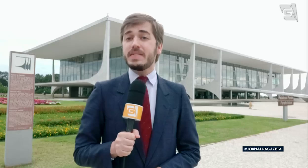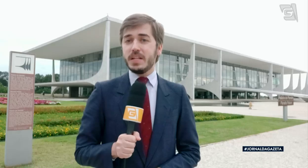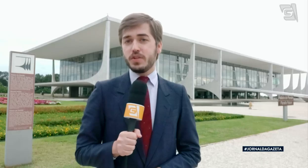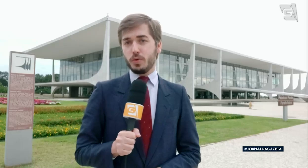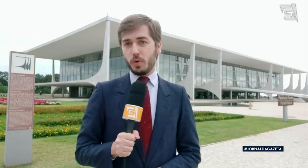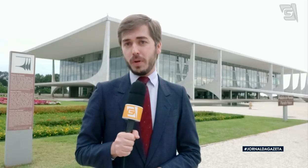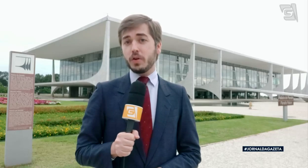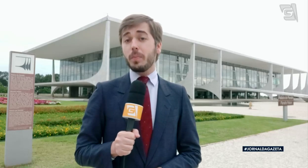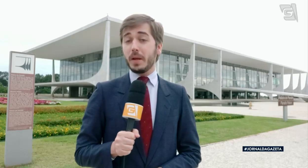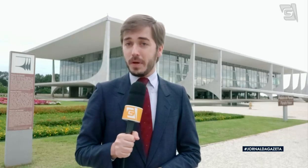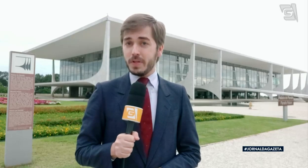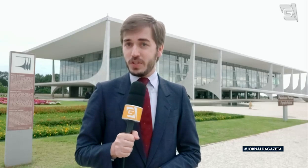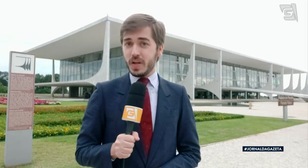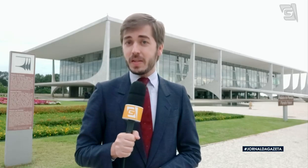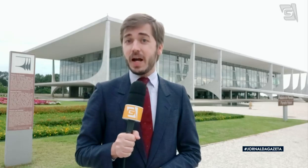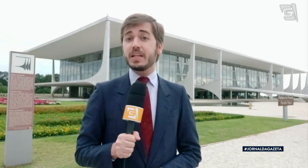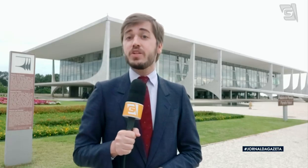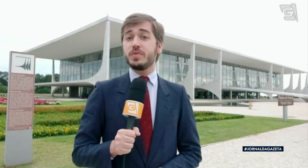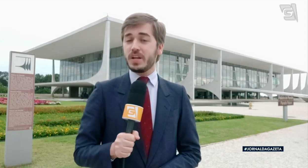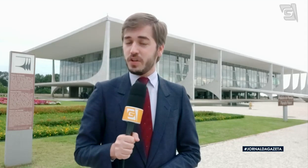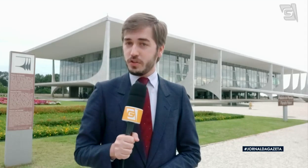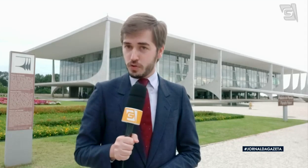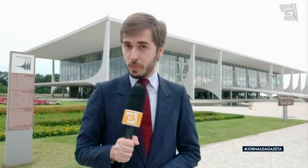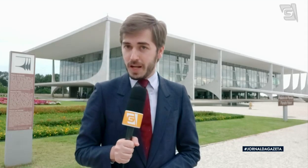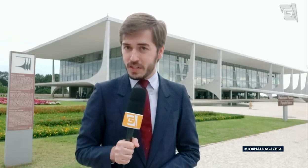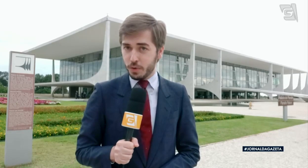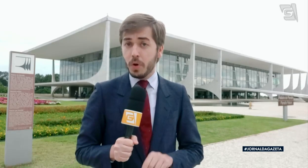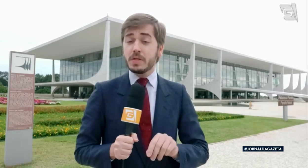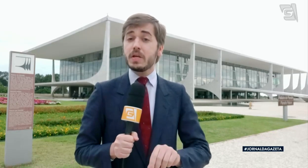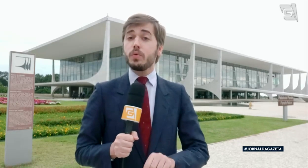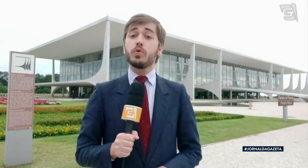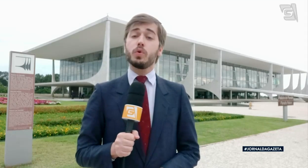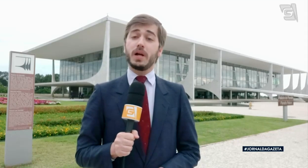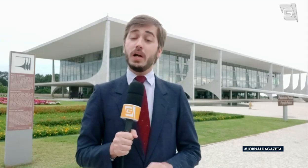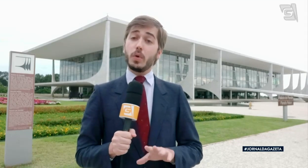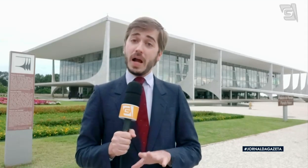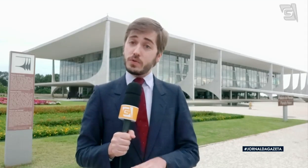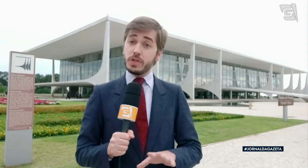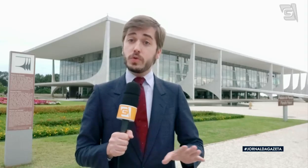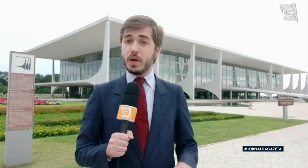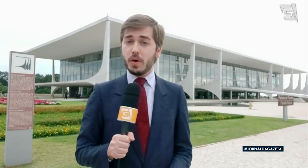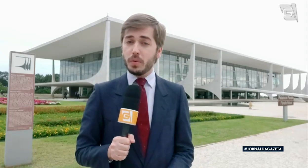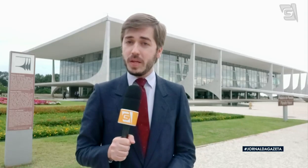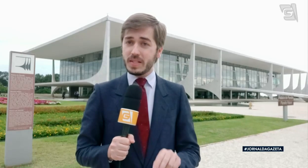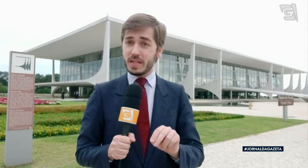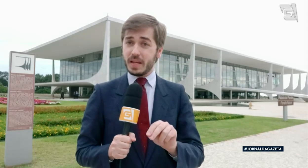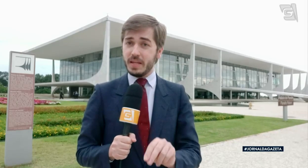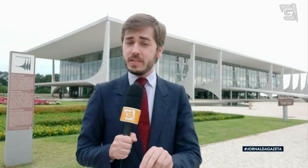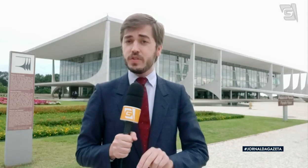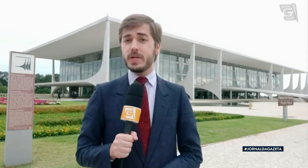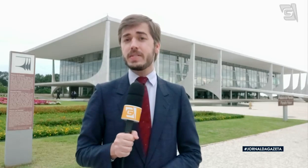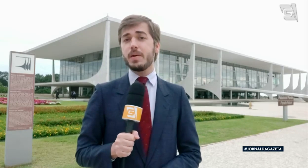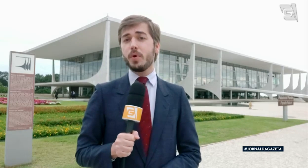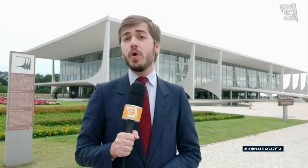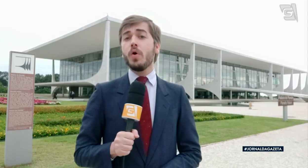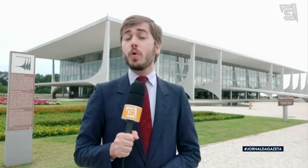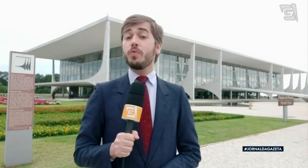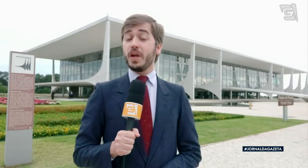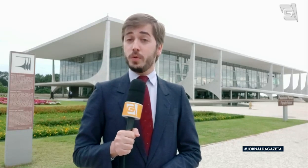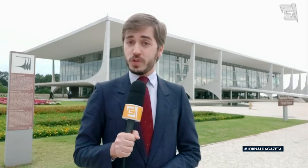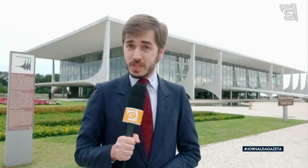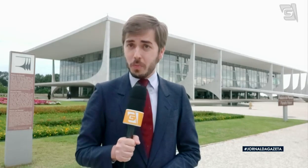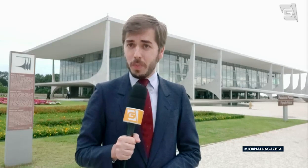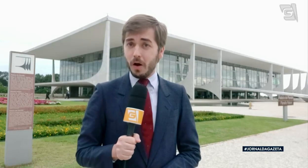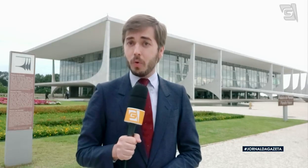governo federal exige o documento para permitir a entrada de Viajantes no Brasil segundo o tucano o caso isso não aconteça até Quinze de dezembro